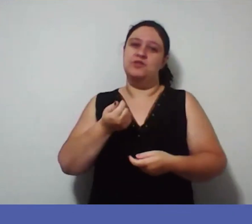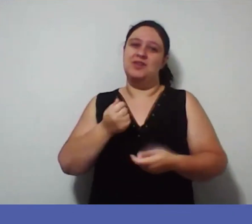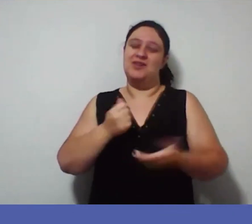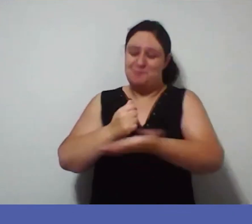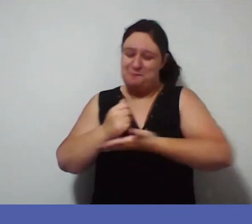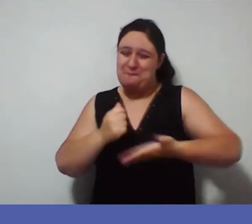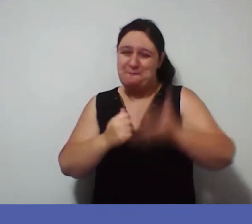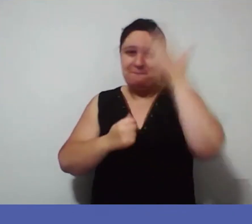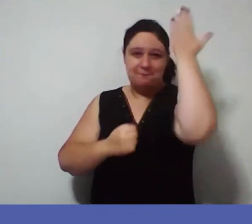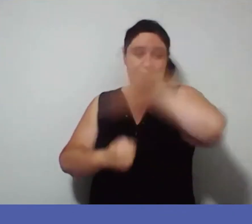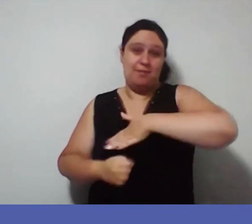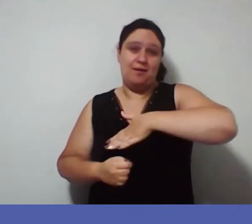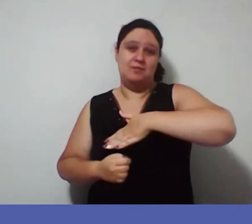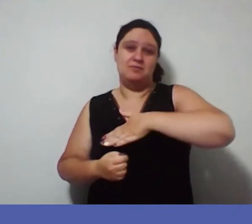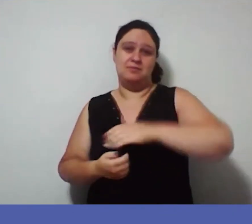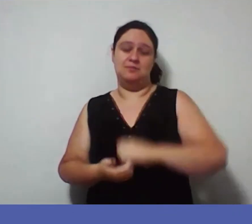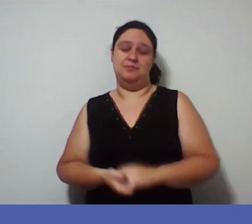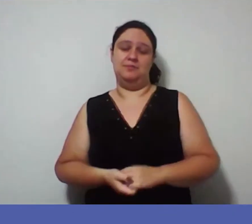males.